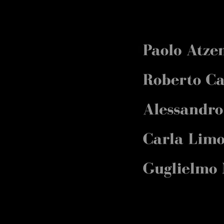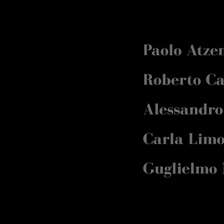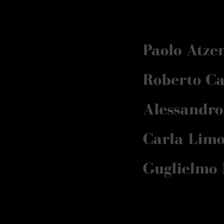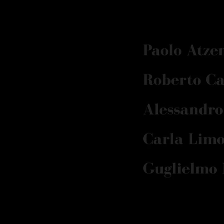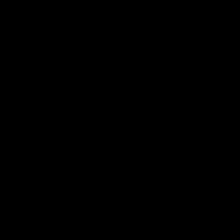n